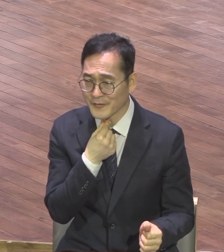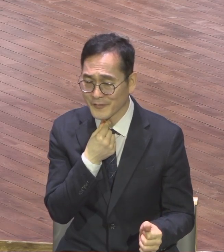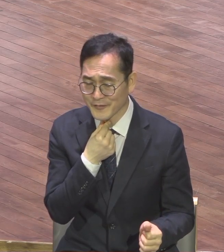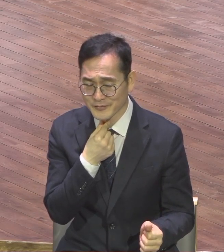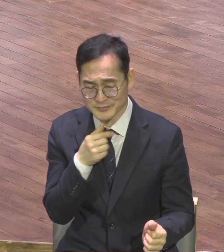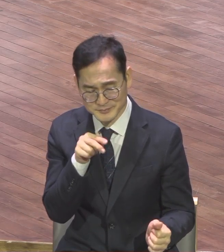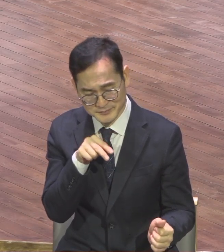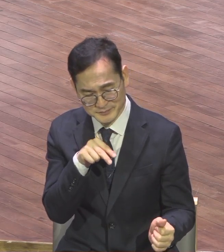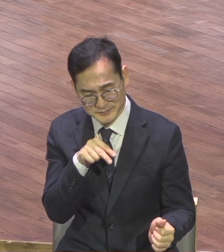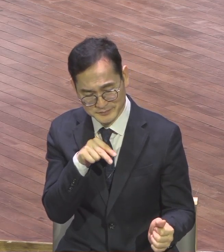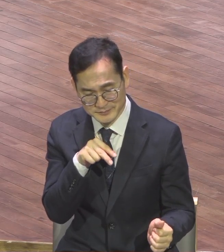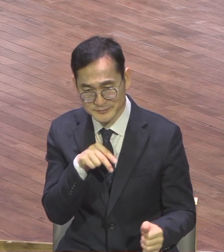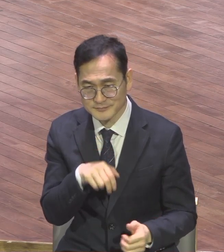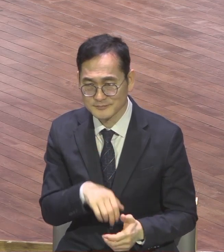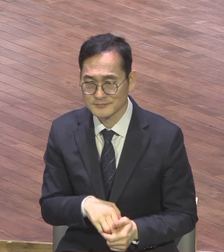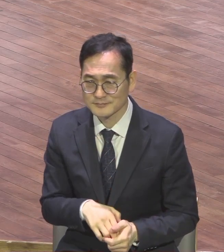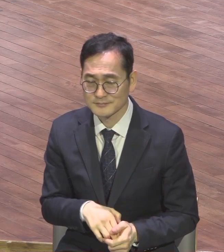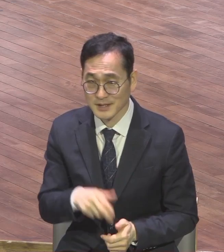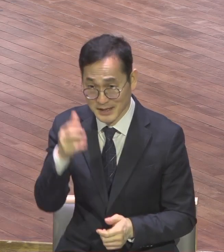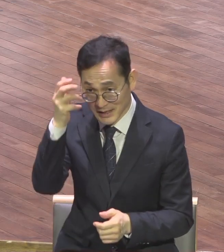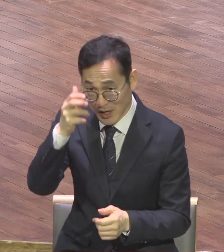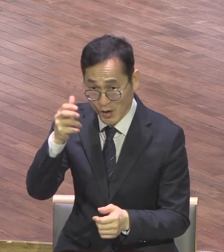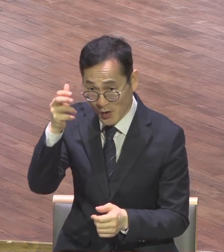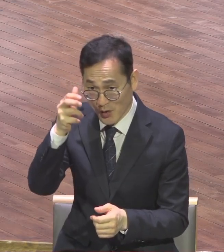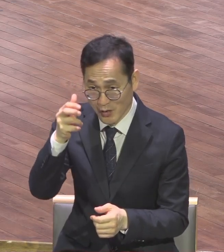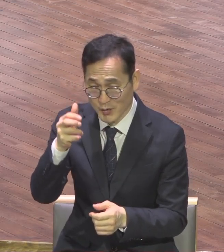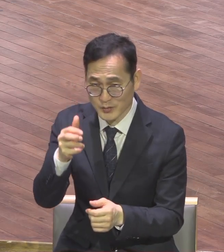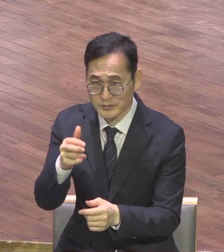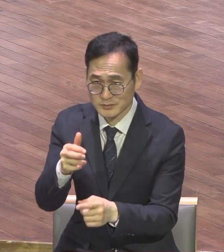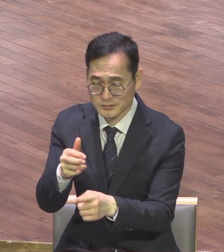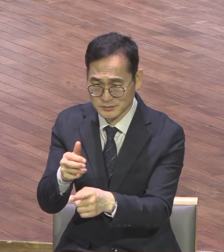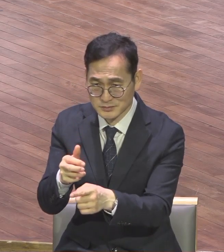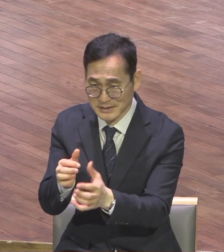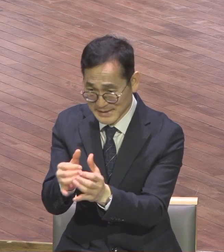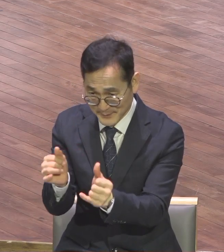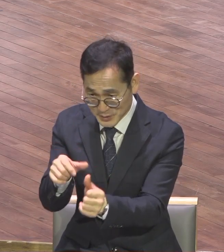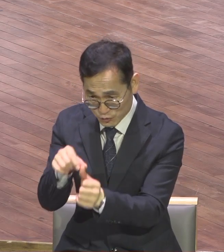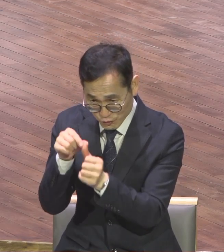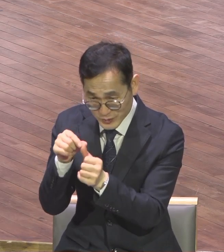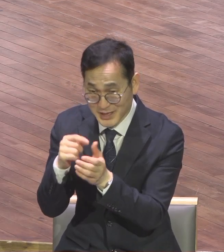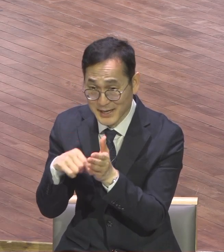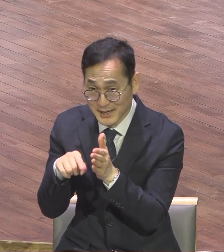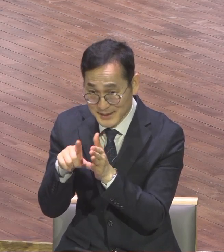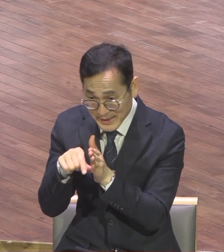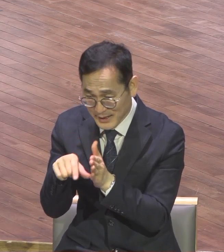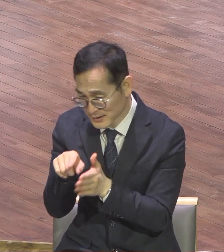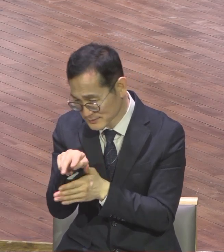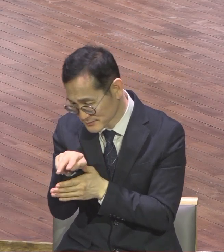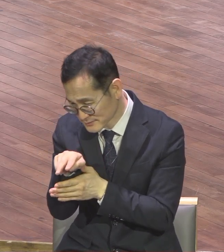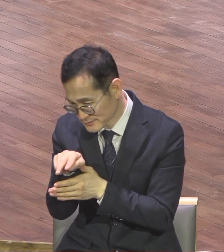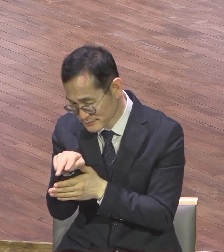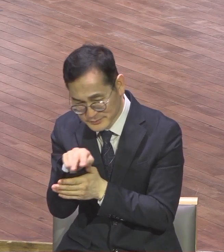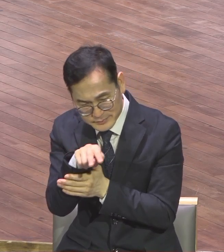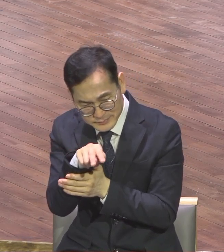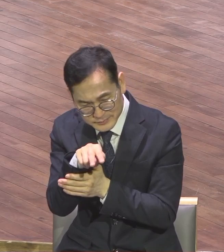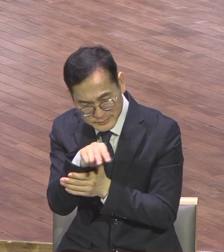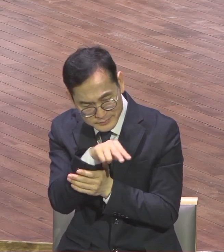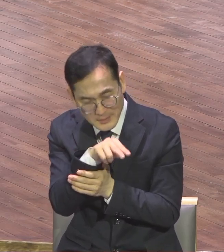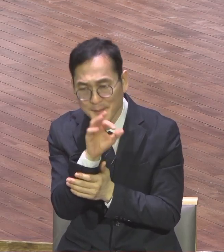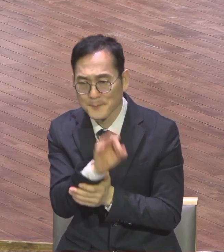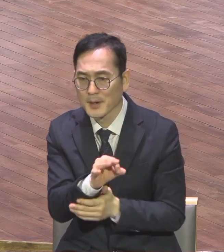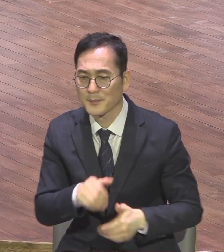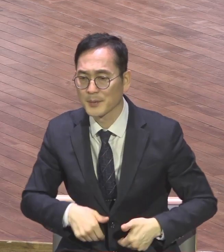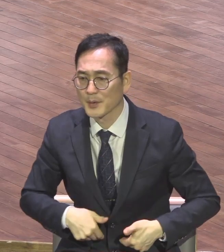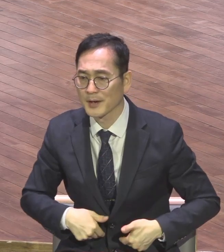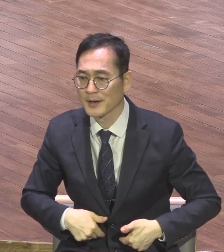우리가 한 영혼을 살리고자 할 때 주목해서 영혼을 바라보는 게 중요합니다. 주목하여, 주목해서.